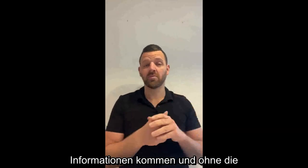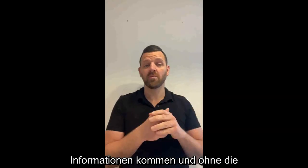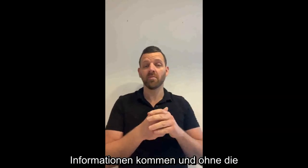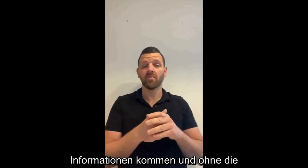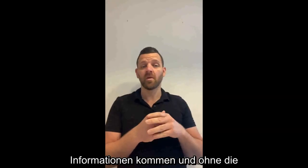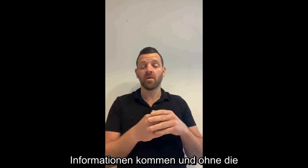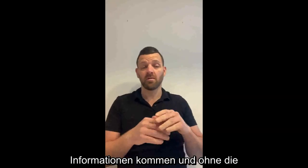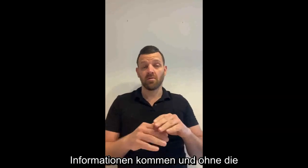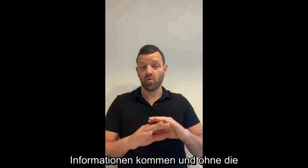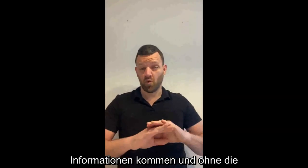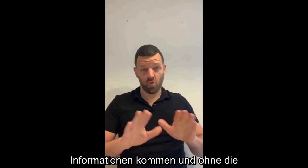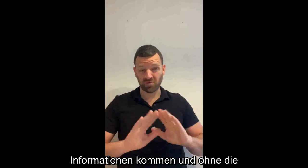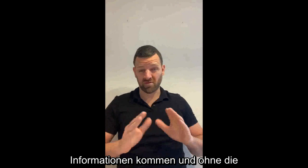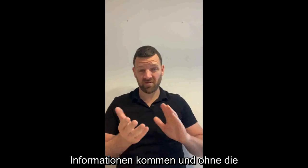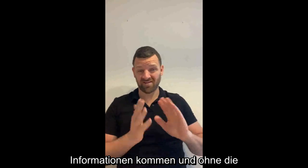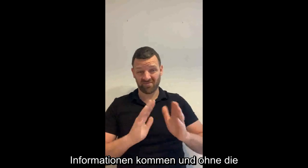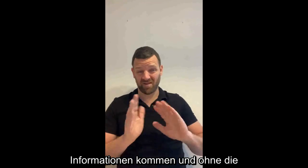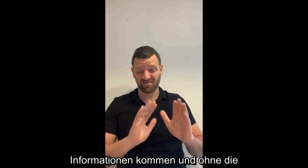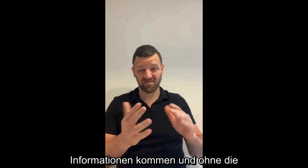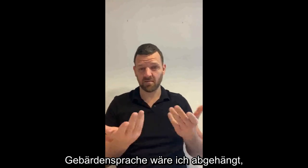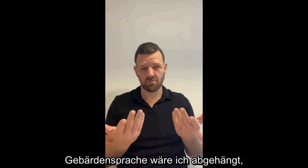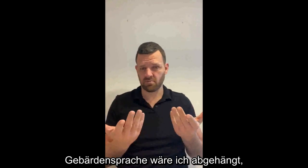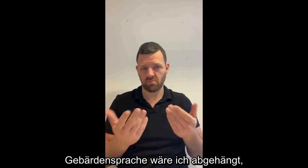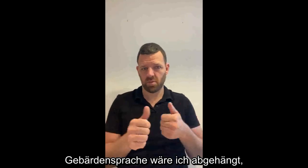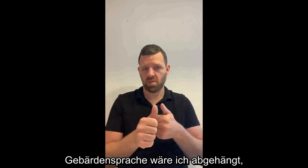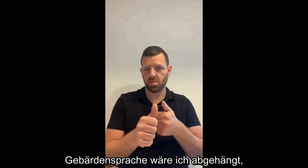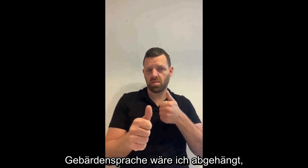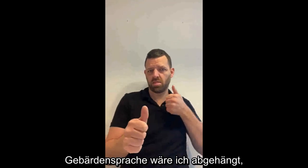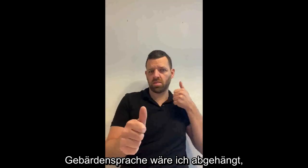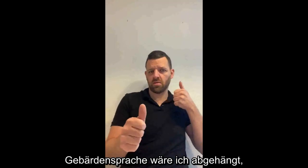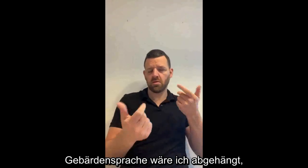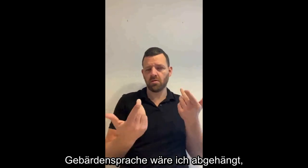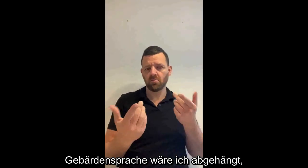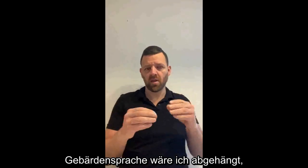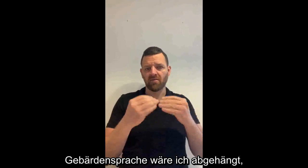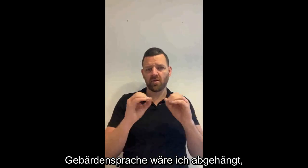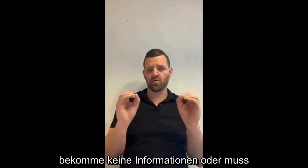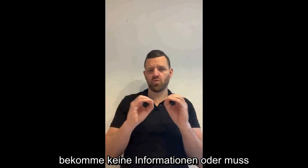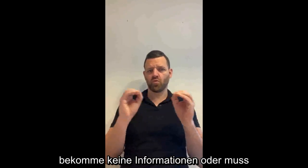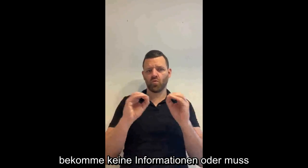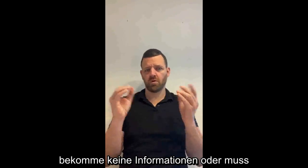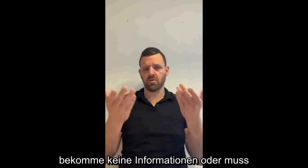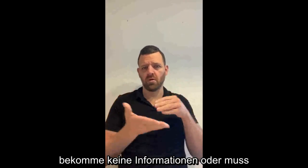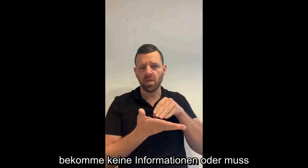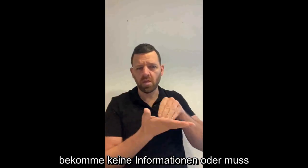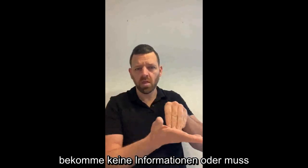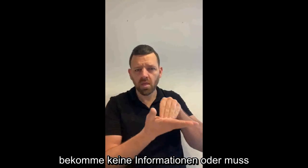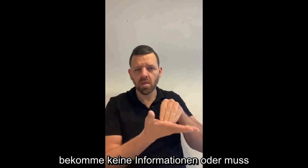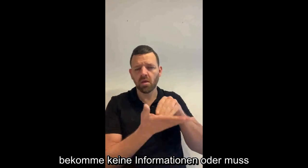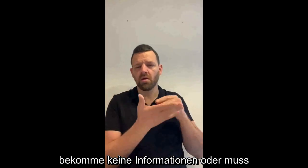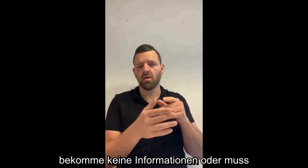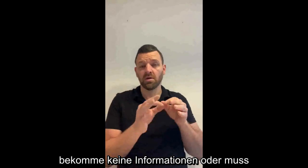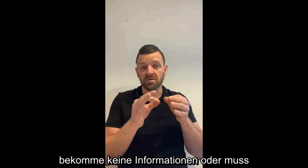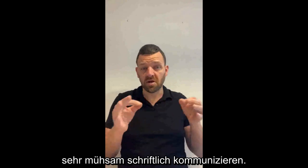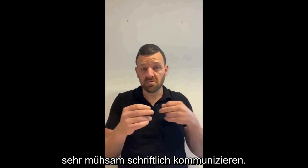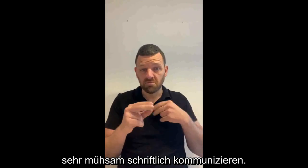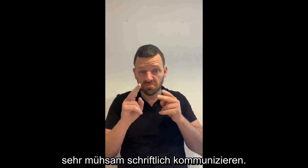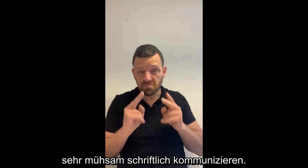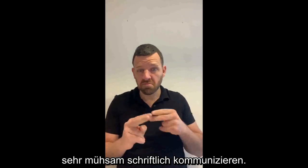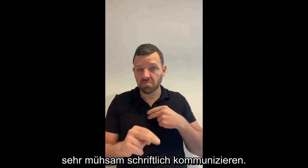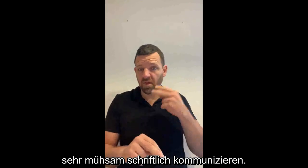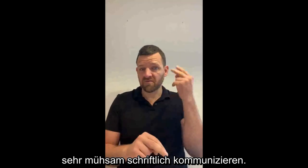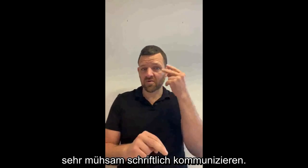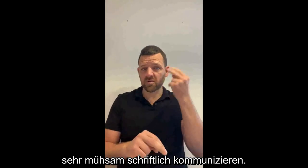an Informationen kommen und ohne die Gebärdensprache wäre ich abgehängt bekomme ich keine Informationen oder muss